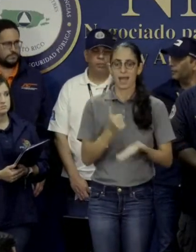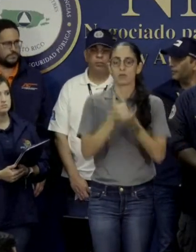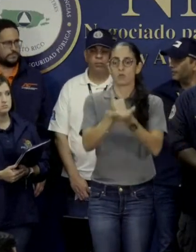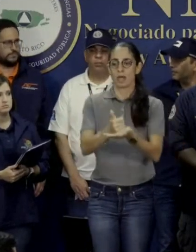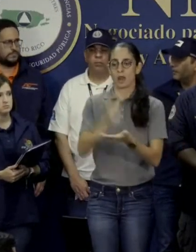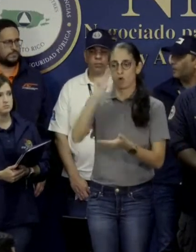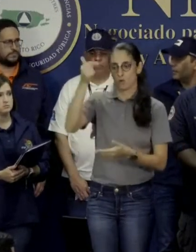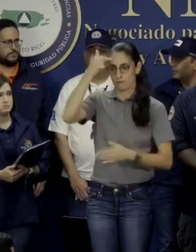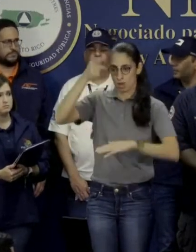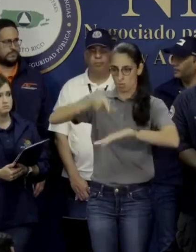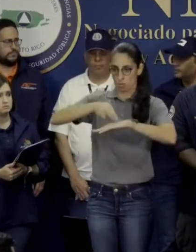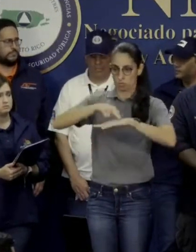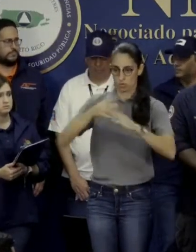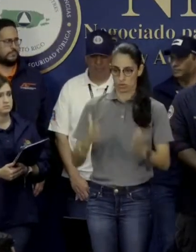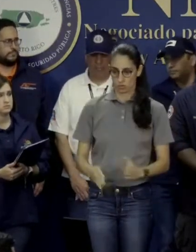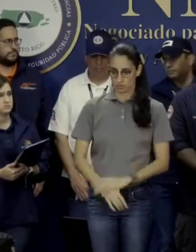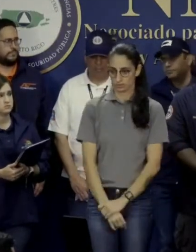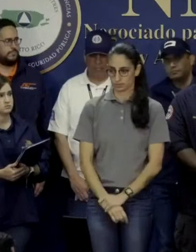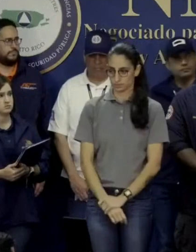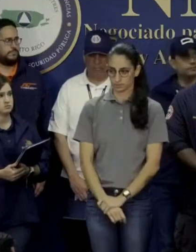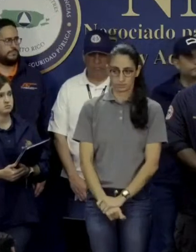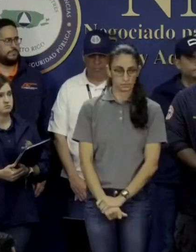Rico.